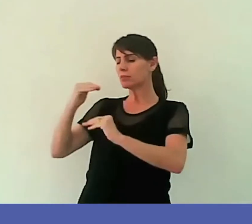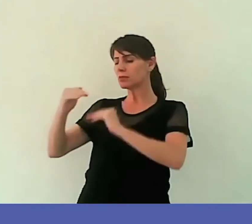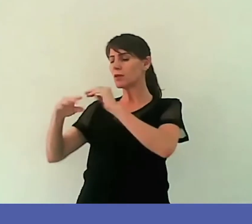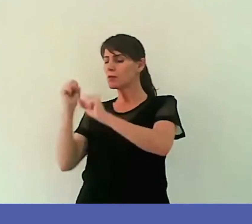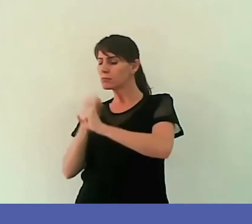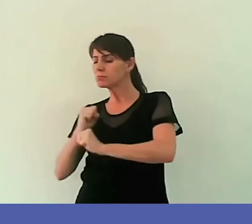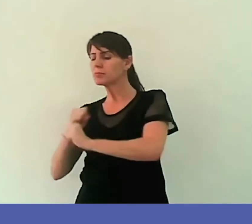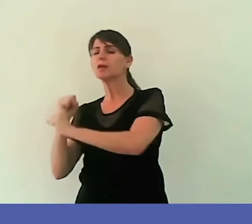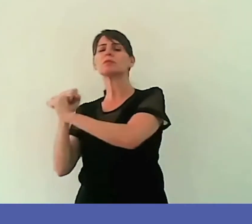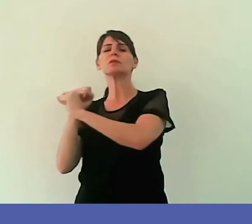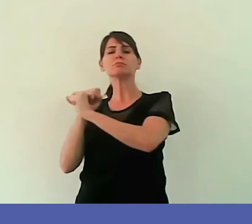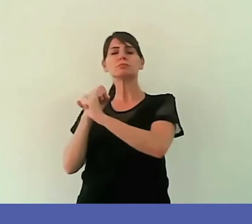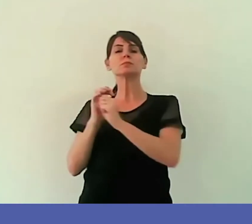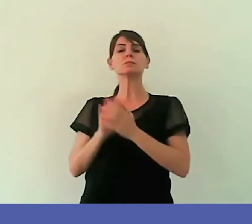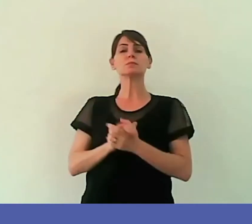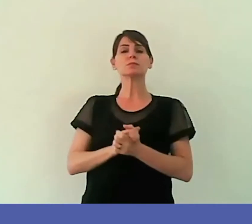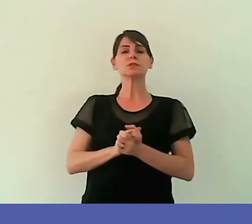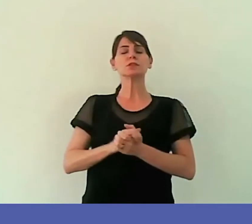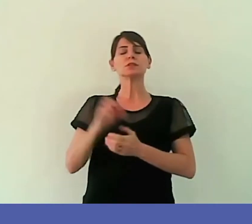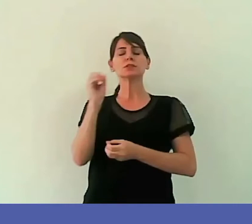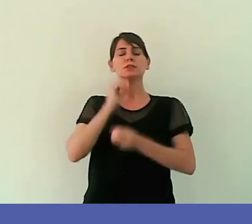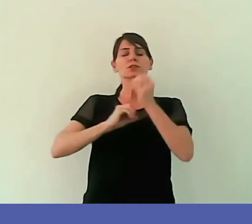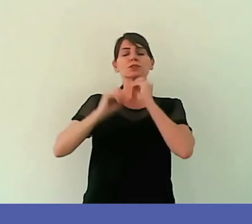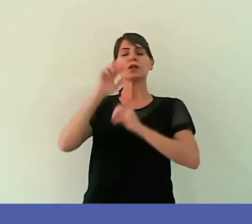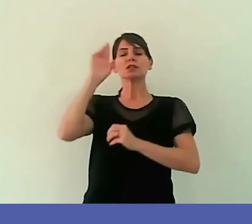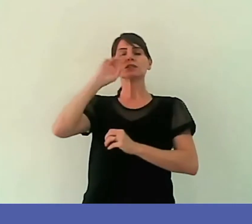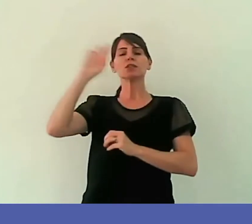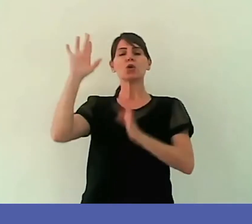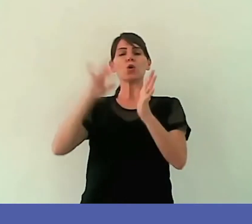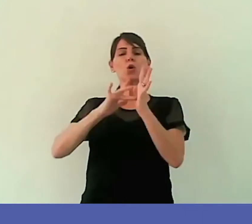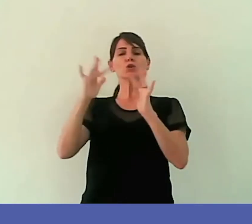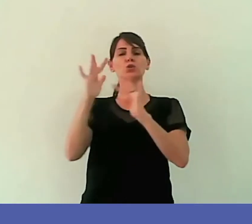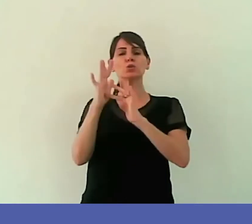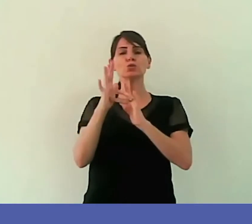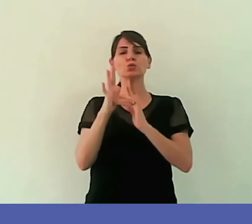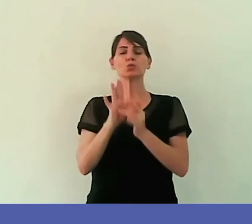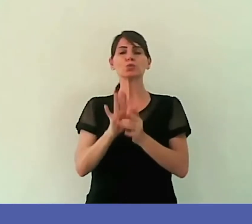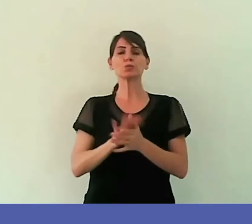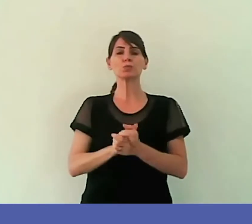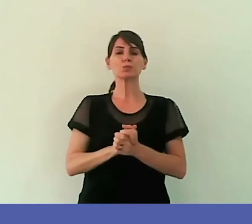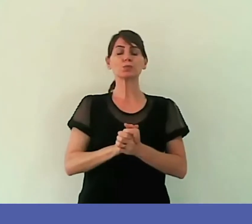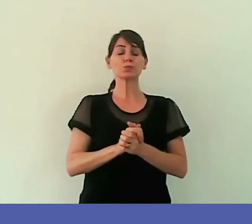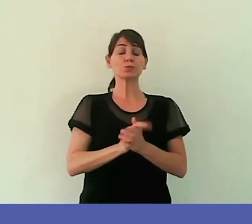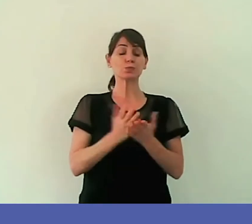edificada. Ó Senhor Jesus. Então, vou ler aqui, ó.